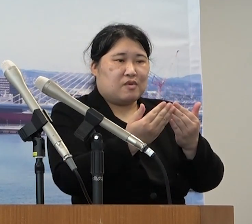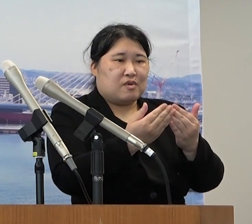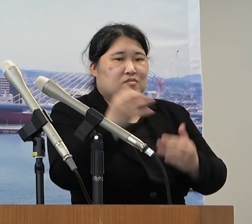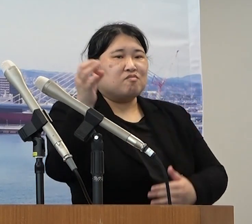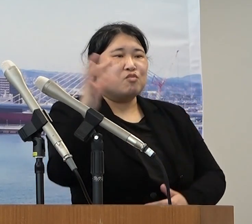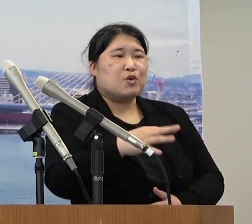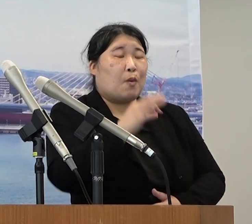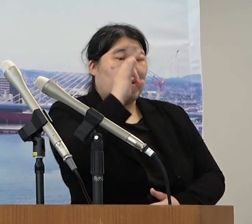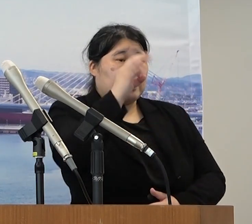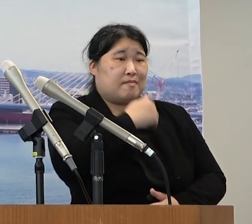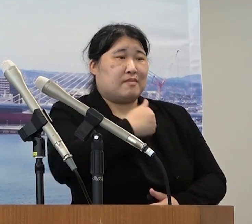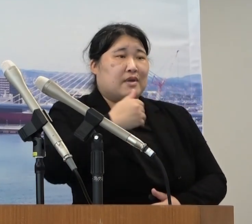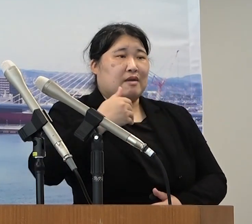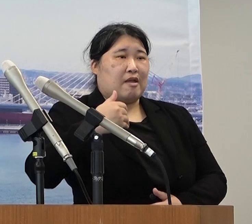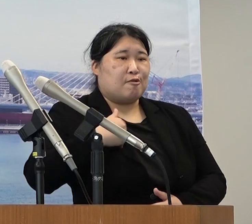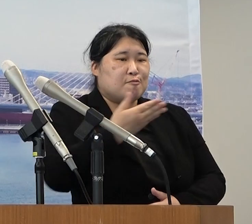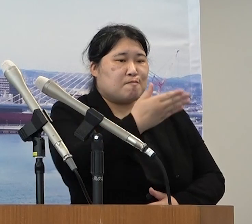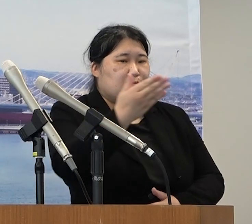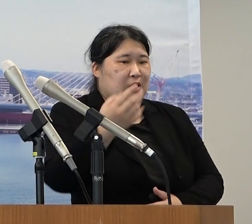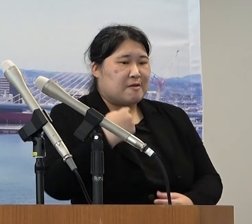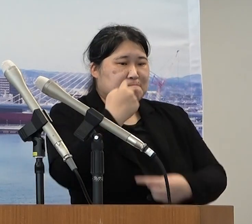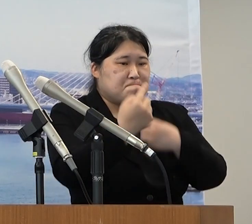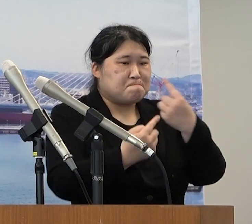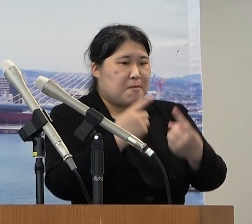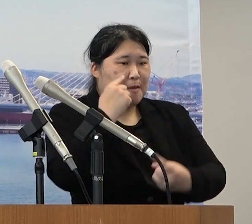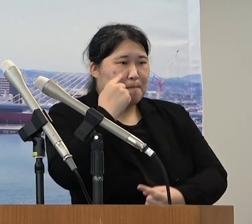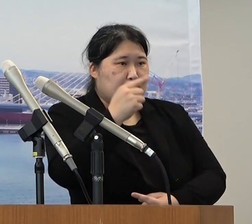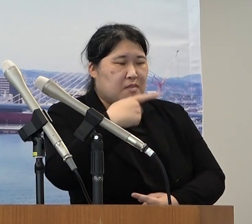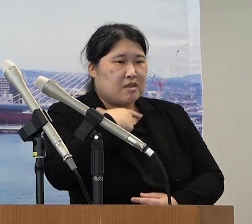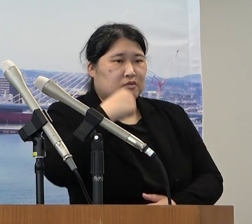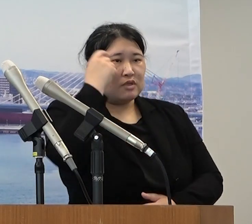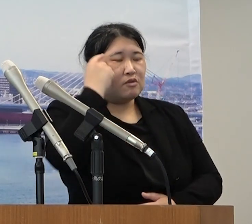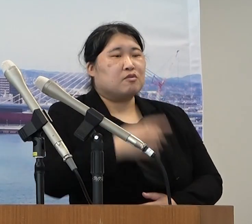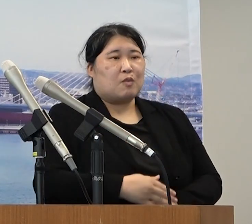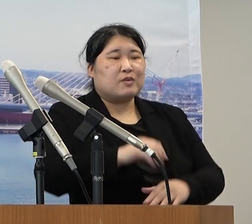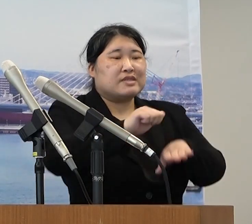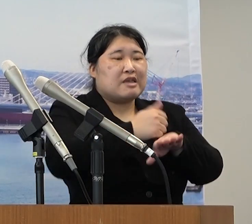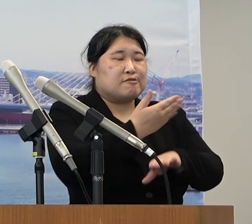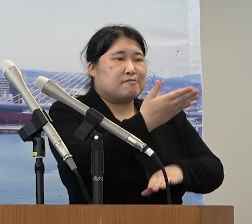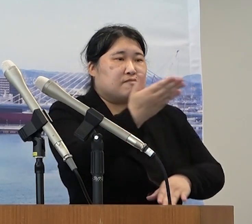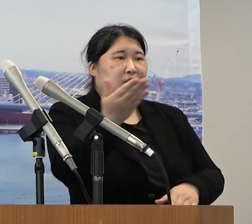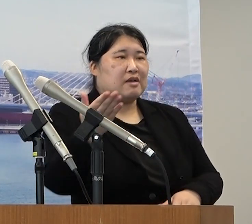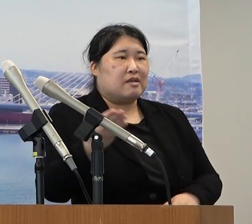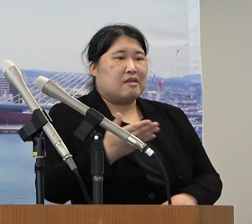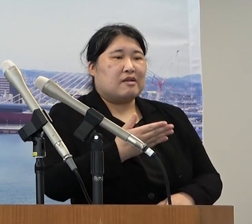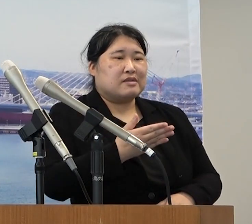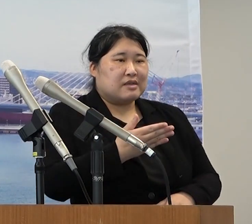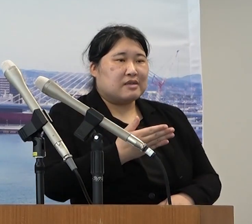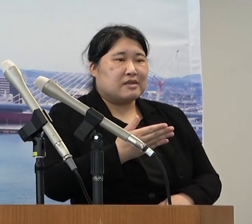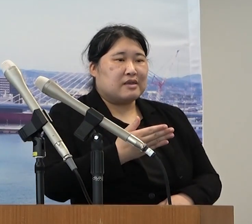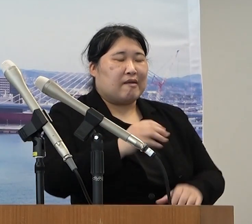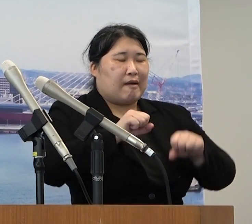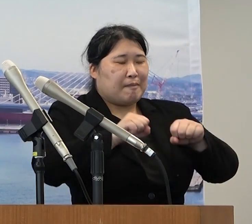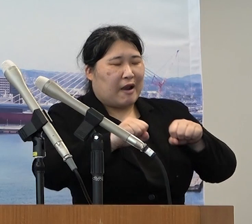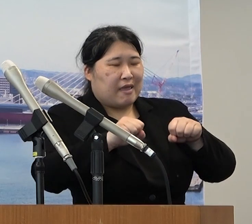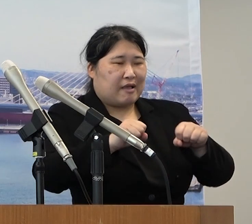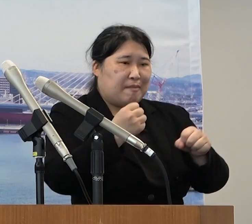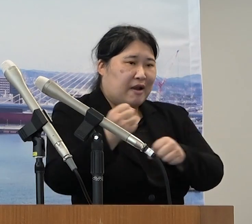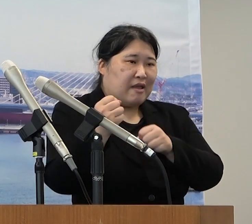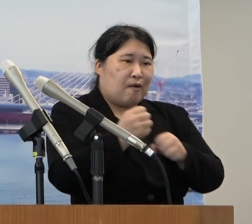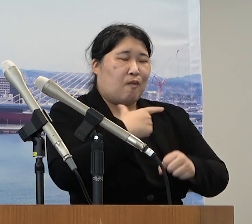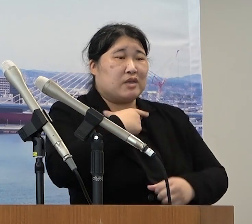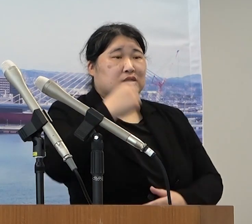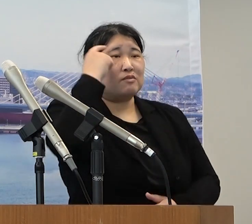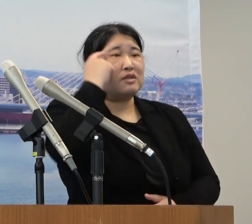できますので、ぜひ会場に足を運んでいただいて選手の皆さんに熱い声援を送っていただきたいと思います